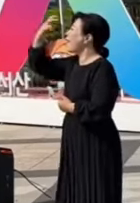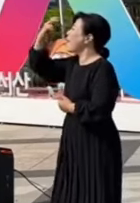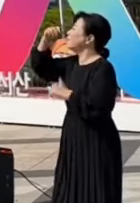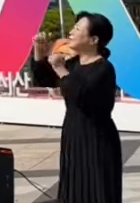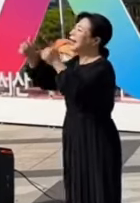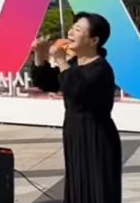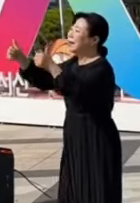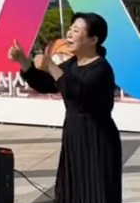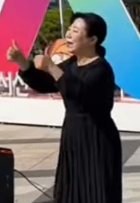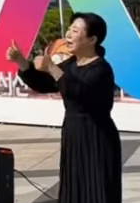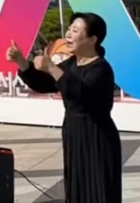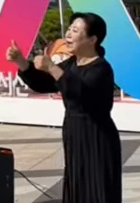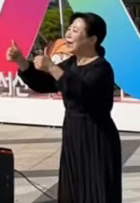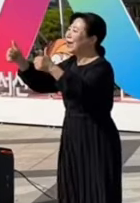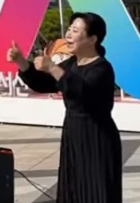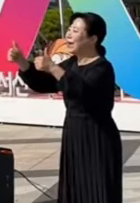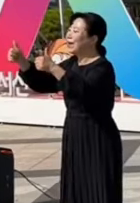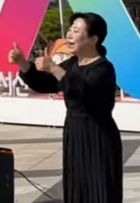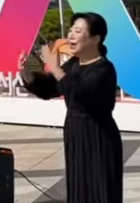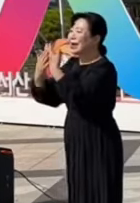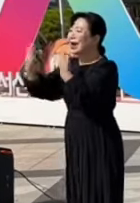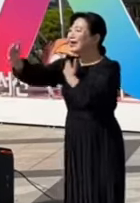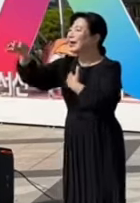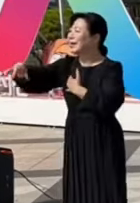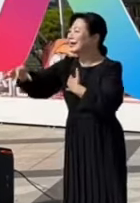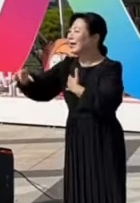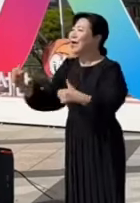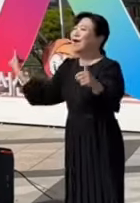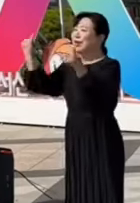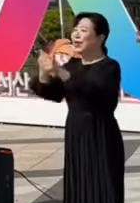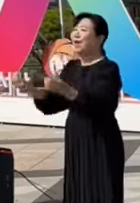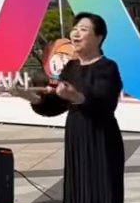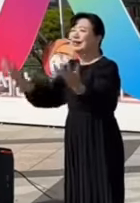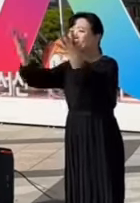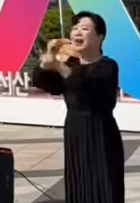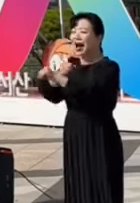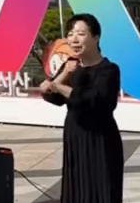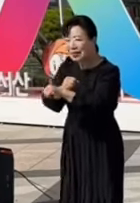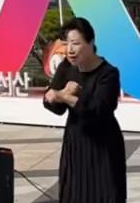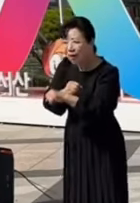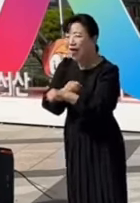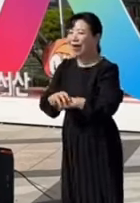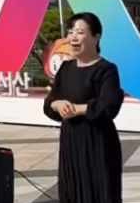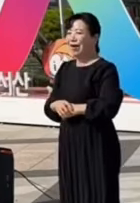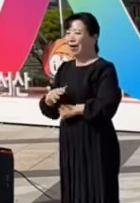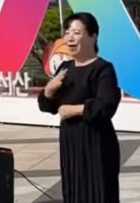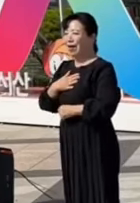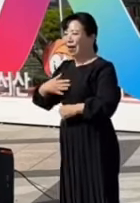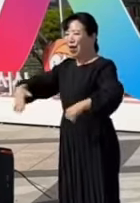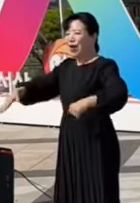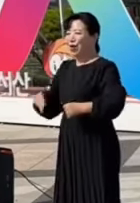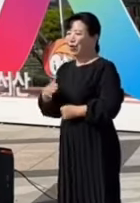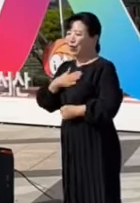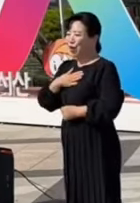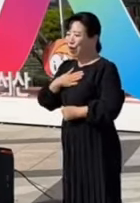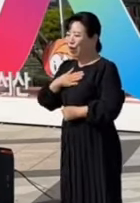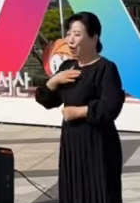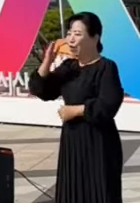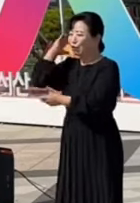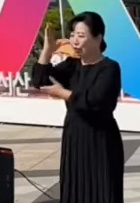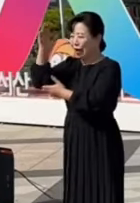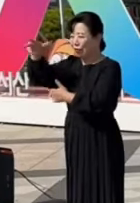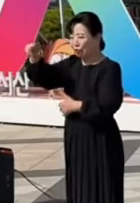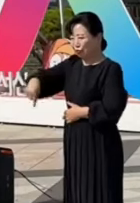결혼식을 하면서 거기다 정상명이라는 검찰총장 출신을 주례로 세우고 결혼식을 하면서